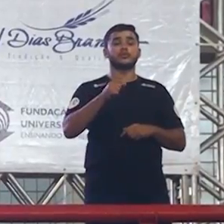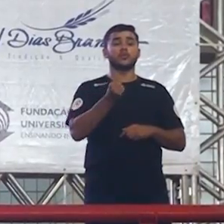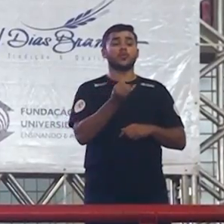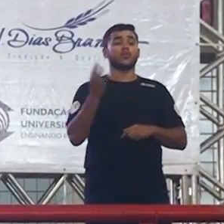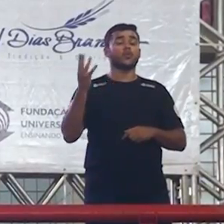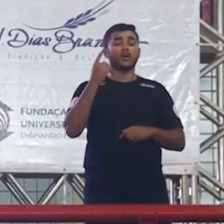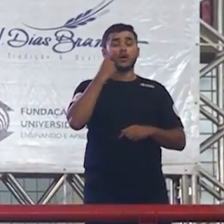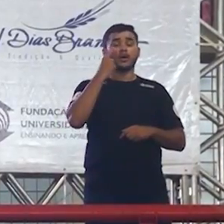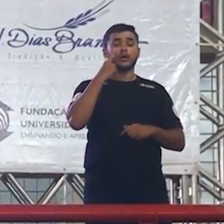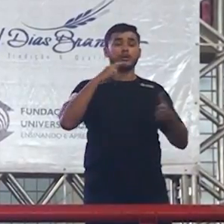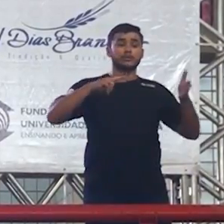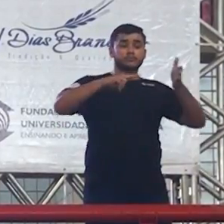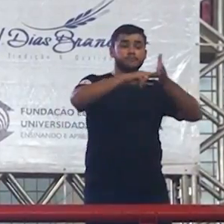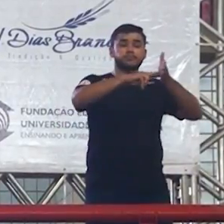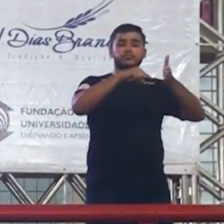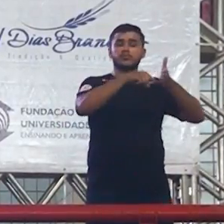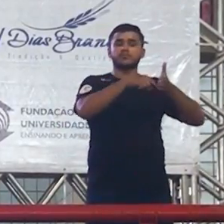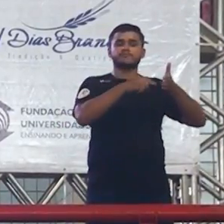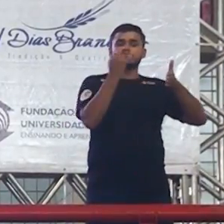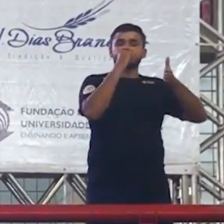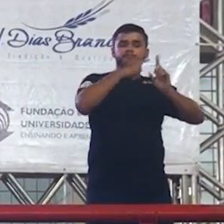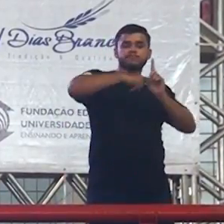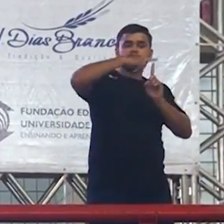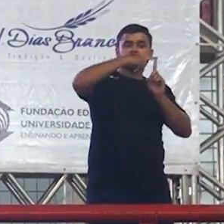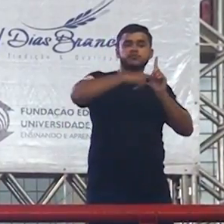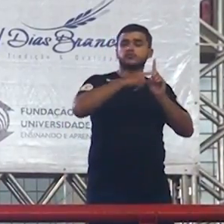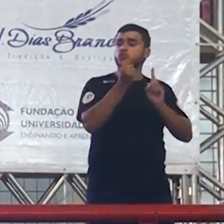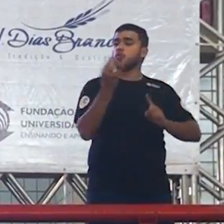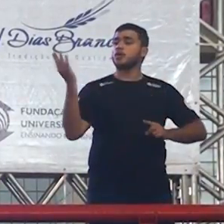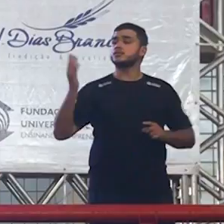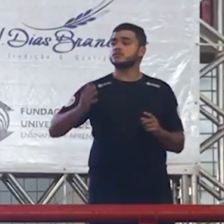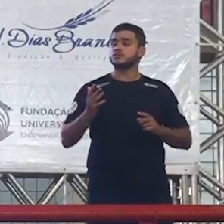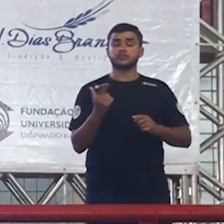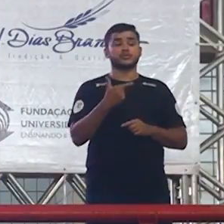volts? Quantos volts?